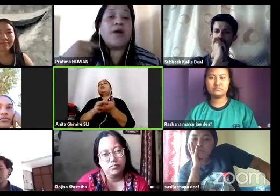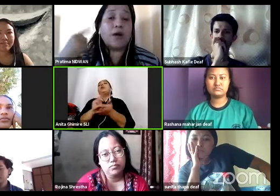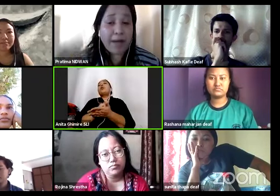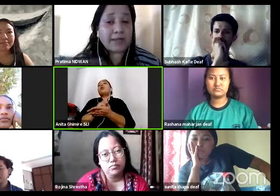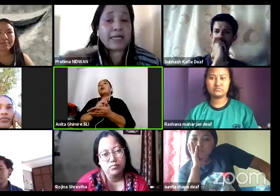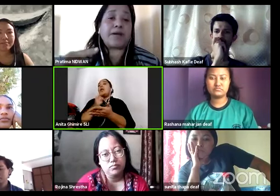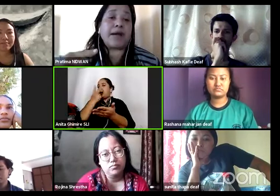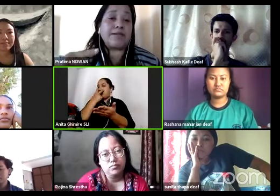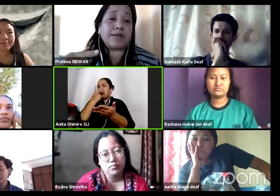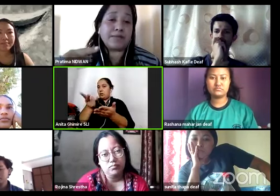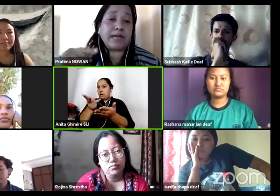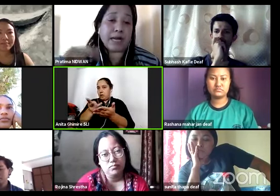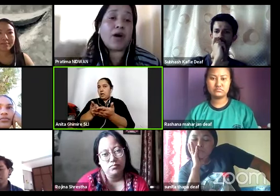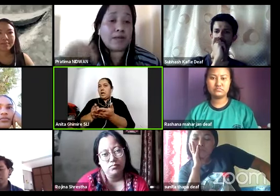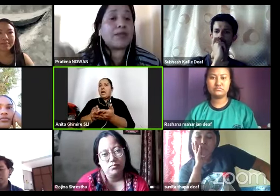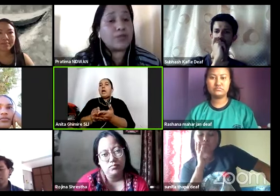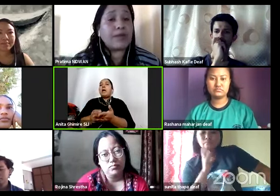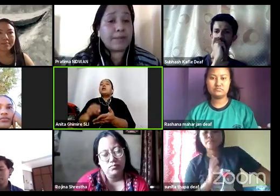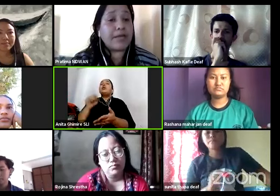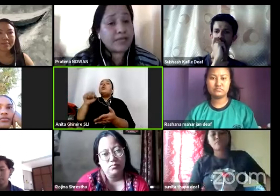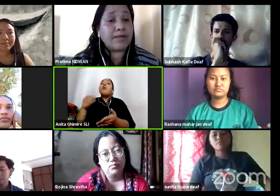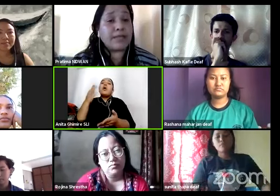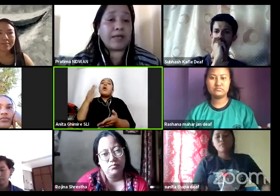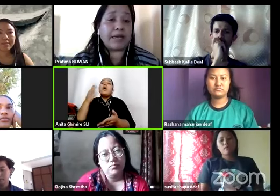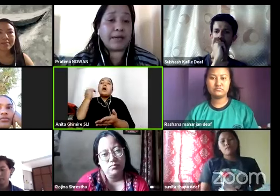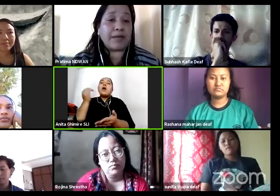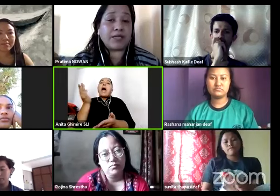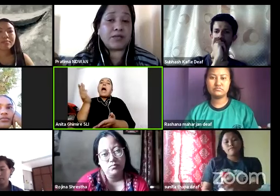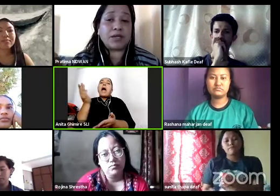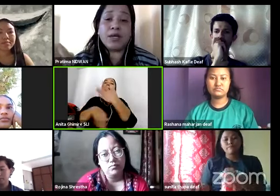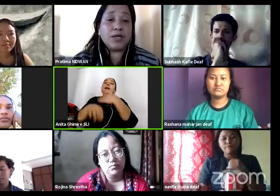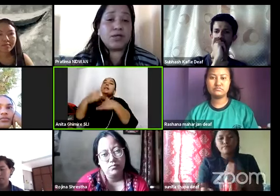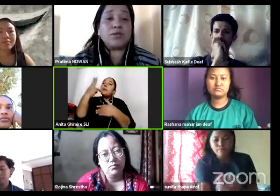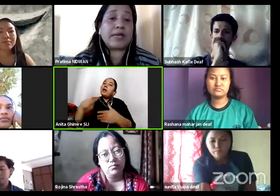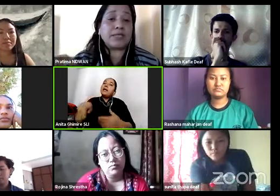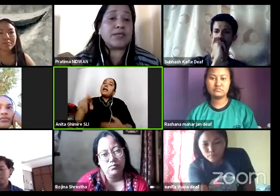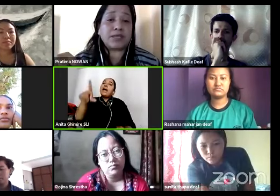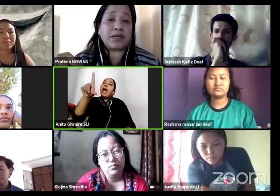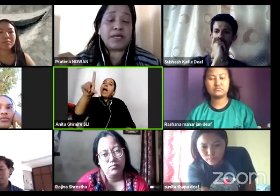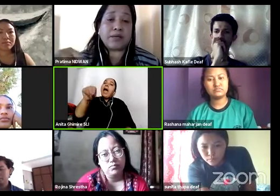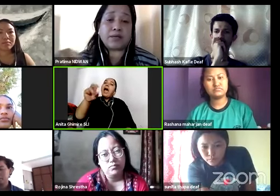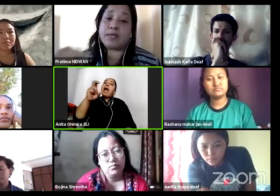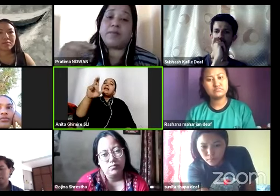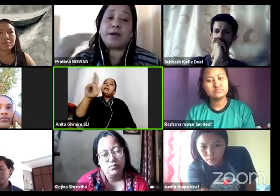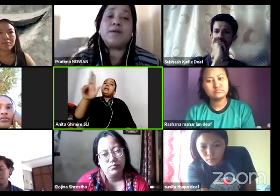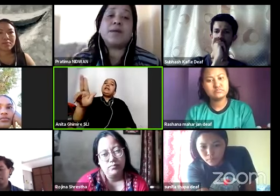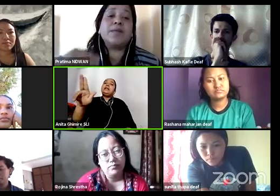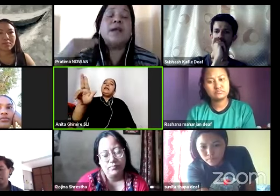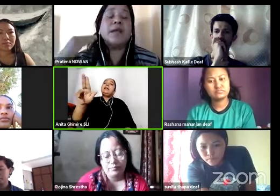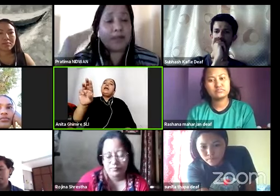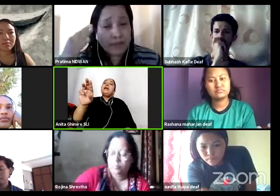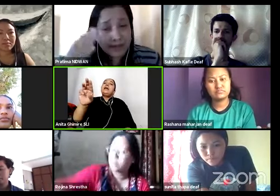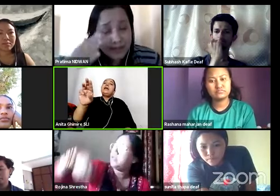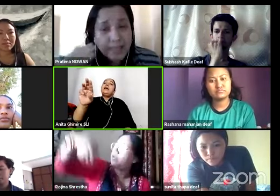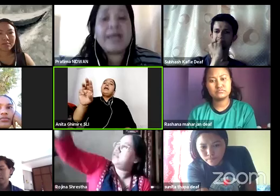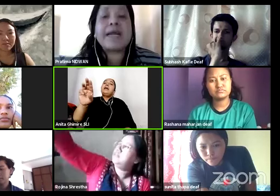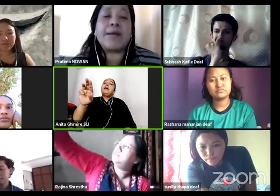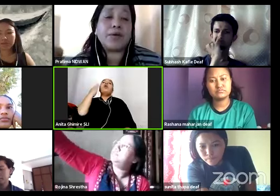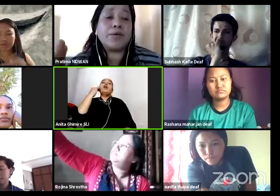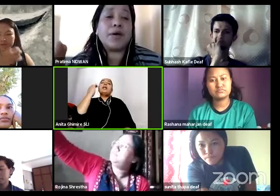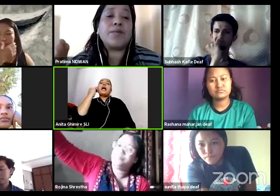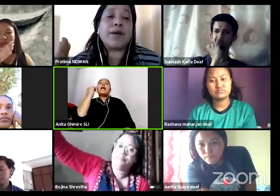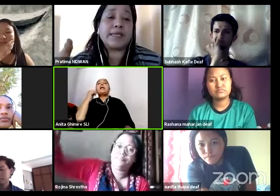हकमा, अपाङ्गता भएको आदिवासी महिलाको हकमा त्यो कुरा पनि एकदमै धेरै रेप्लिकेट हुन्छ जुन कुरा चाहिँ यो स्टडीले छोएको छैन. भनेको मतलब